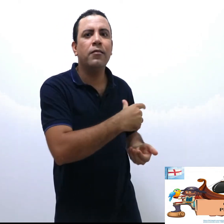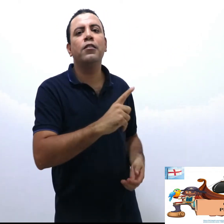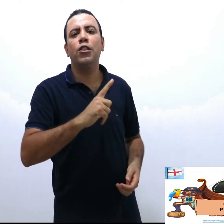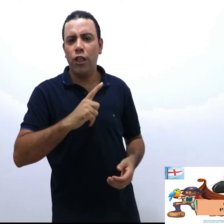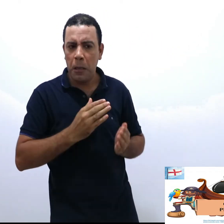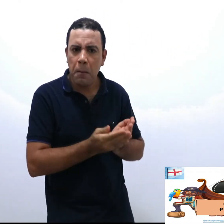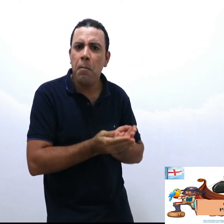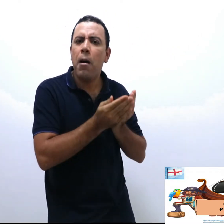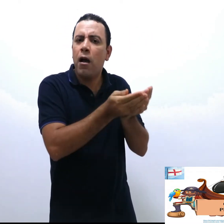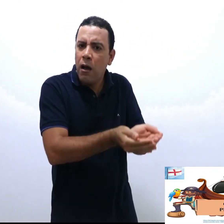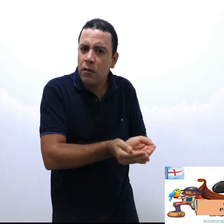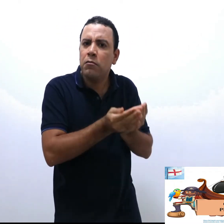corso. Então,